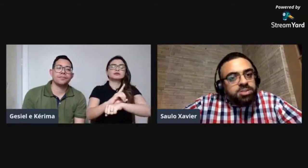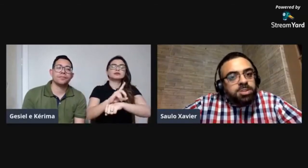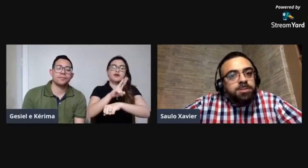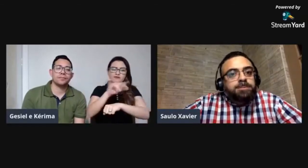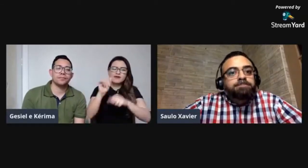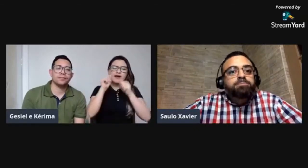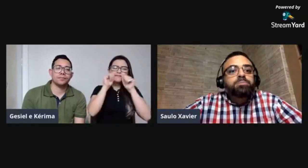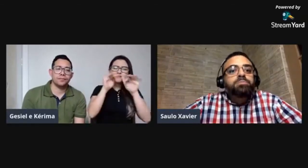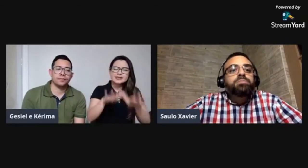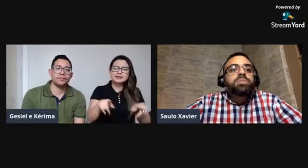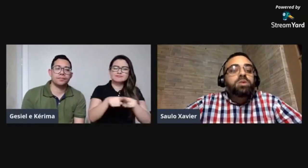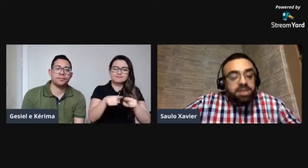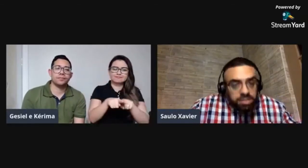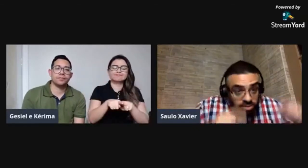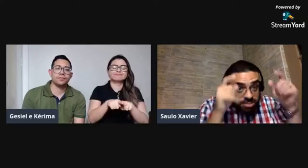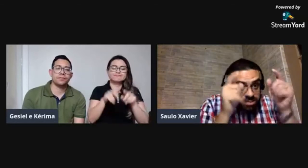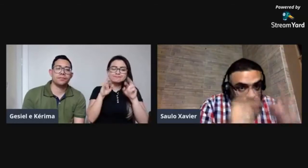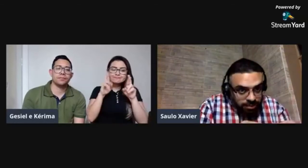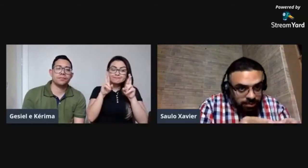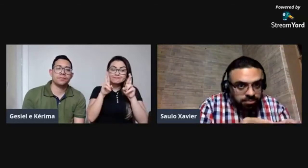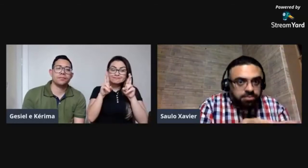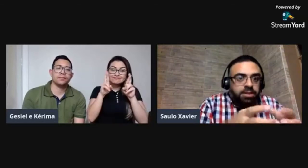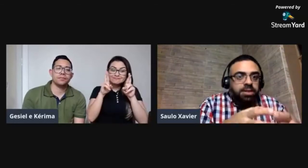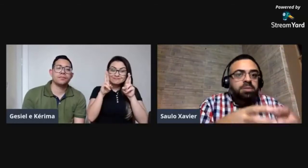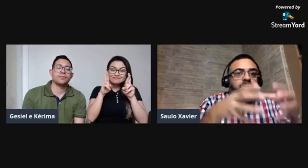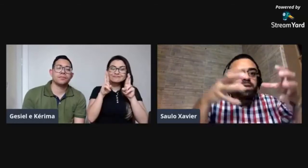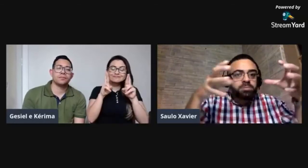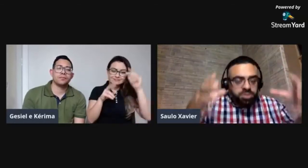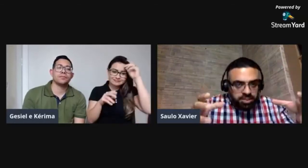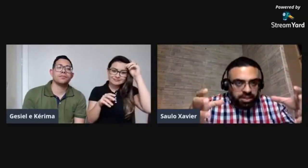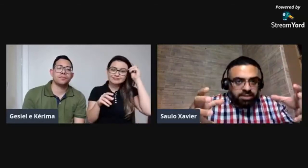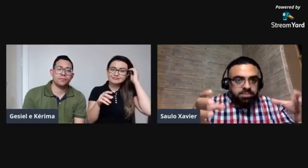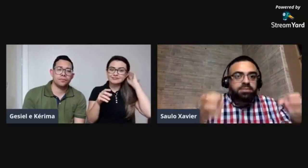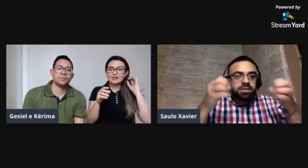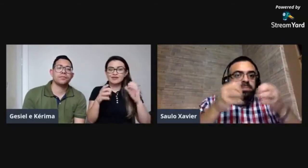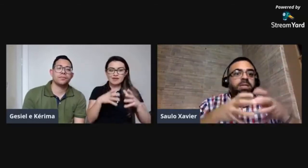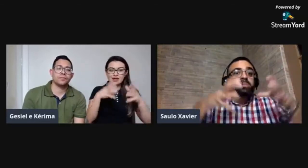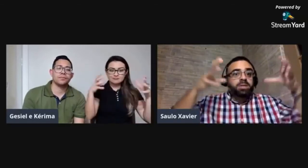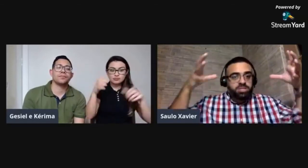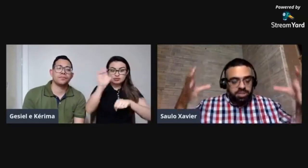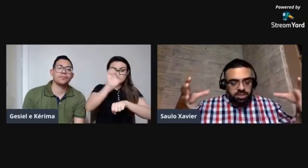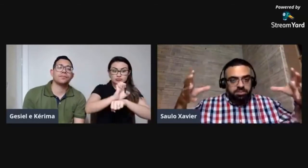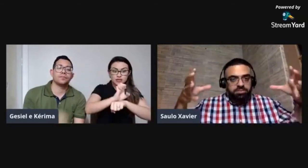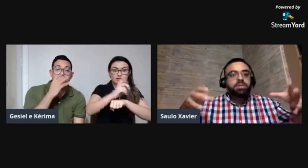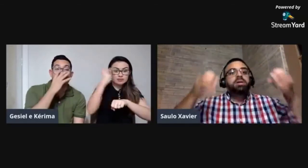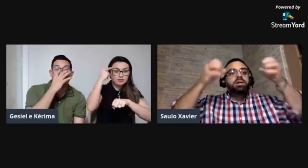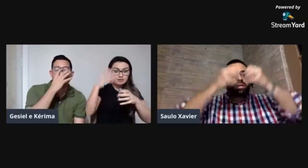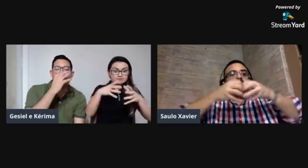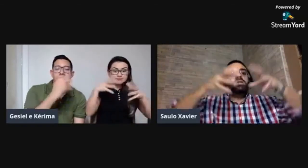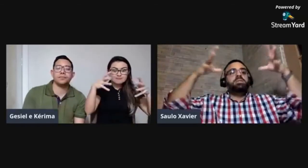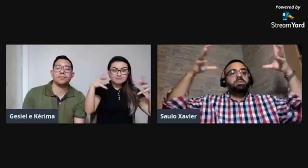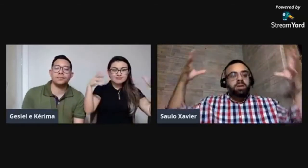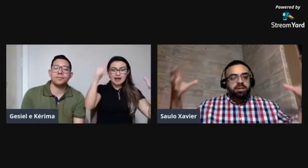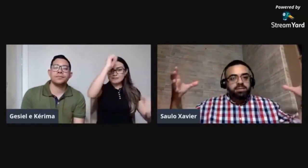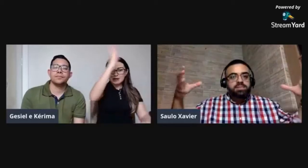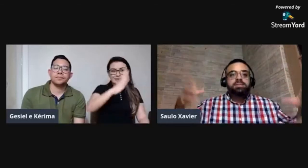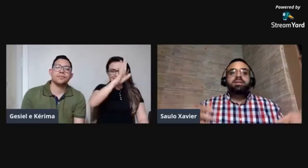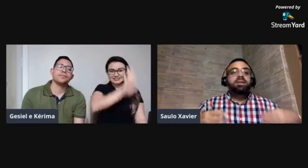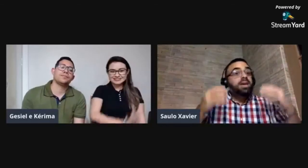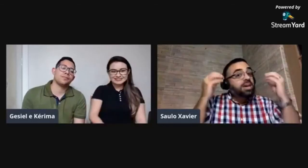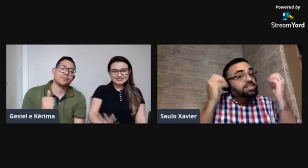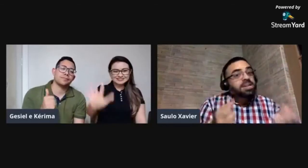nesse sentido. Começando onde vocês estão, ampliando para o Estado, ampliando para a região, ampliando para o